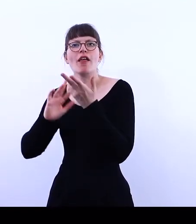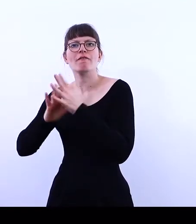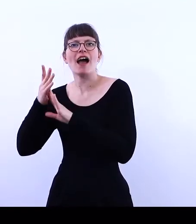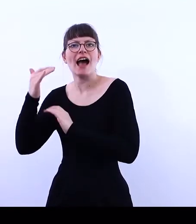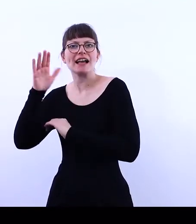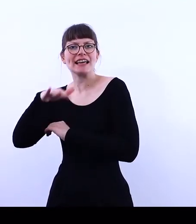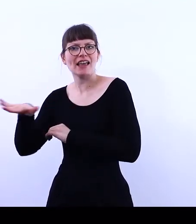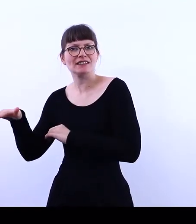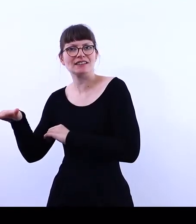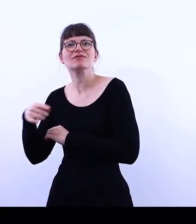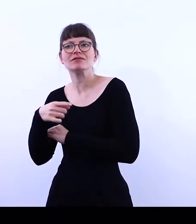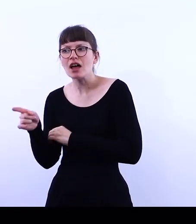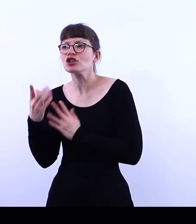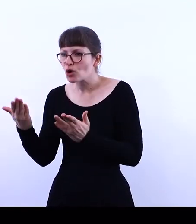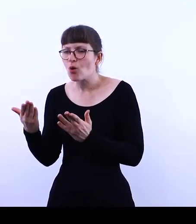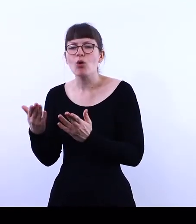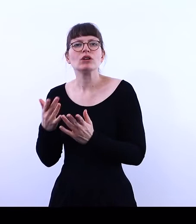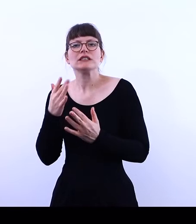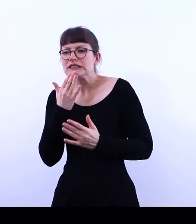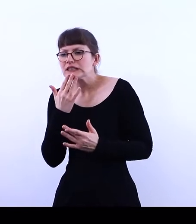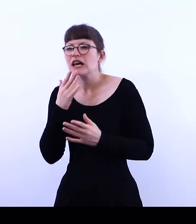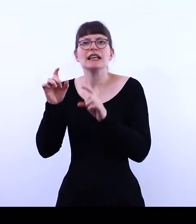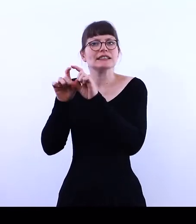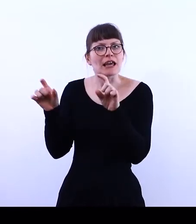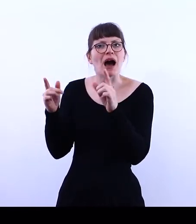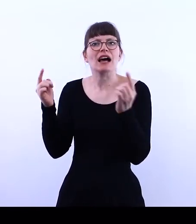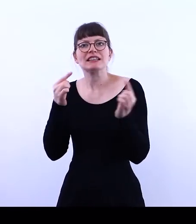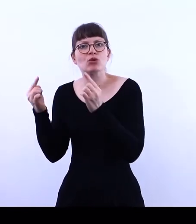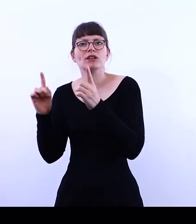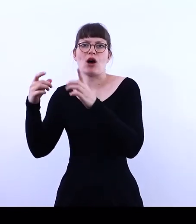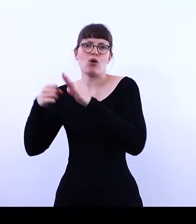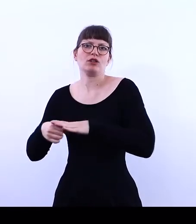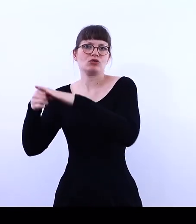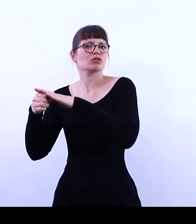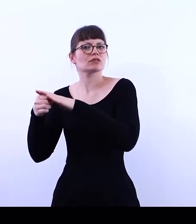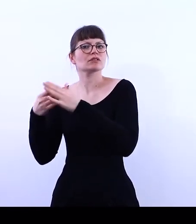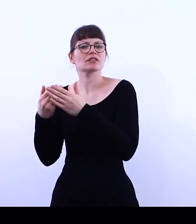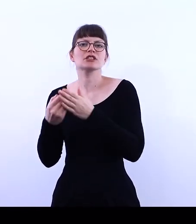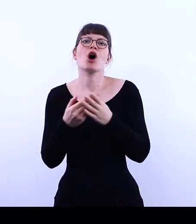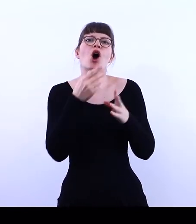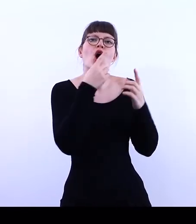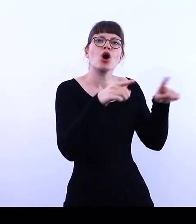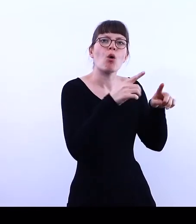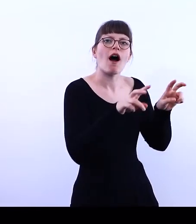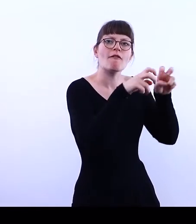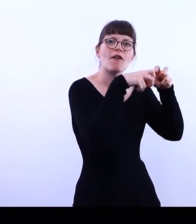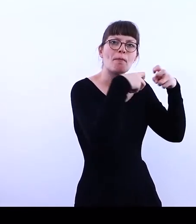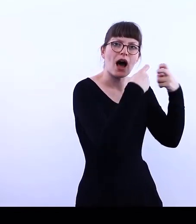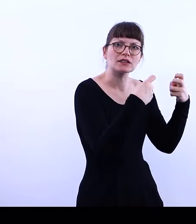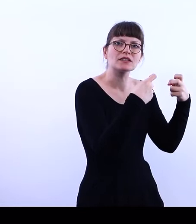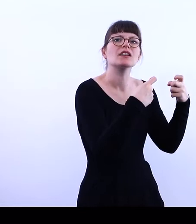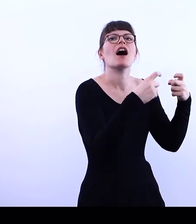bemüht, genau solche thematischen Diskurse zu unterstützen, damit die Chorjugenden, die Chorverbände eben als